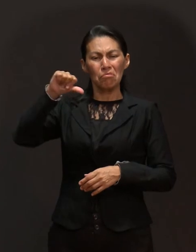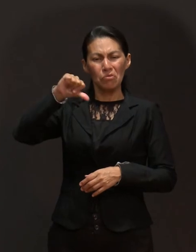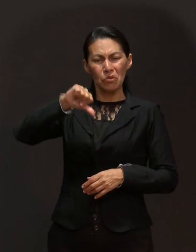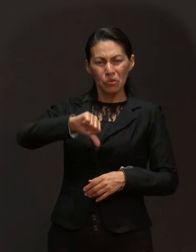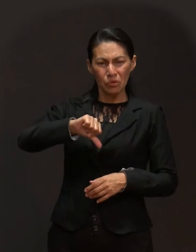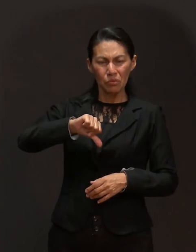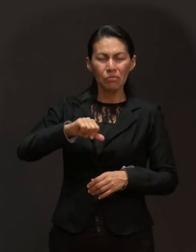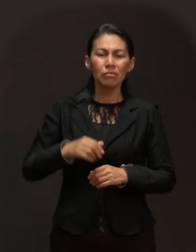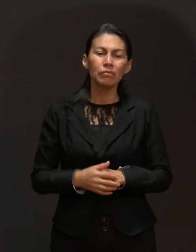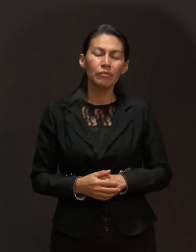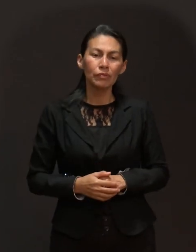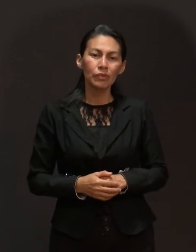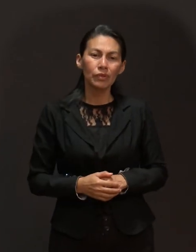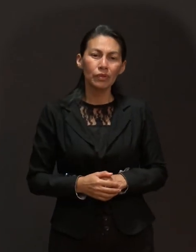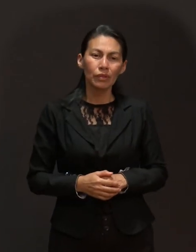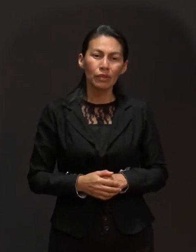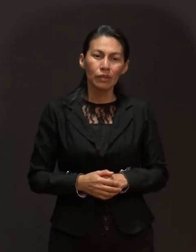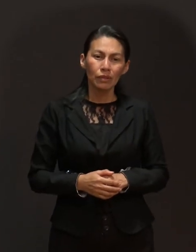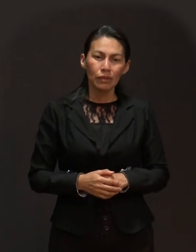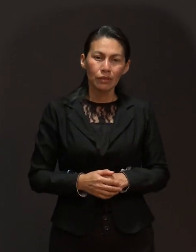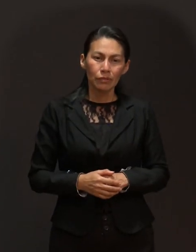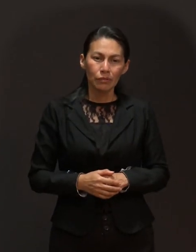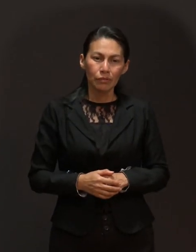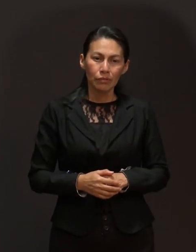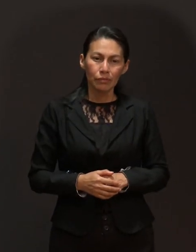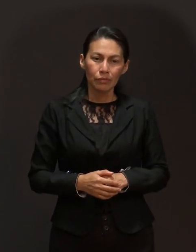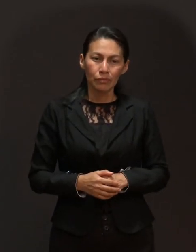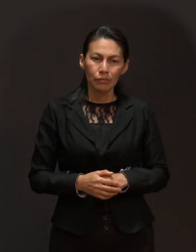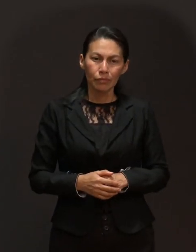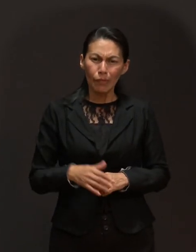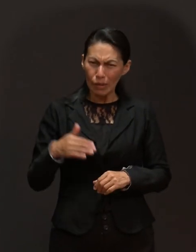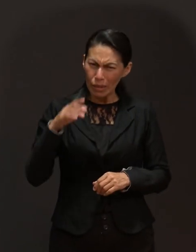examen. Ni el examen, ni nada. Sí, Pastor. O sea,